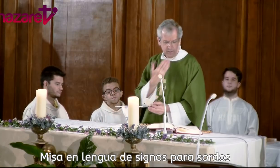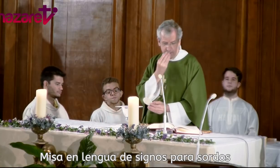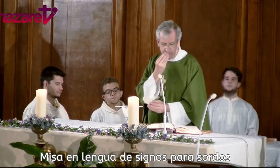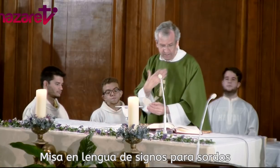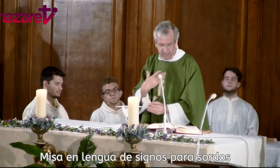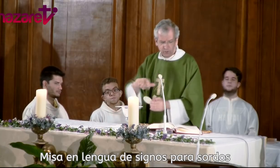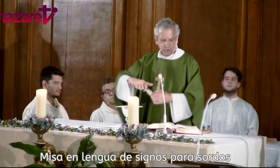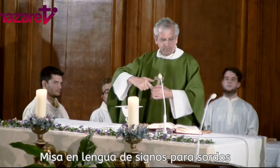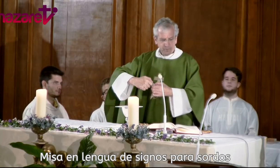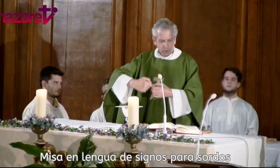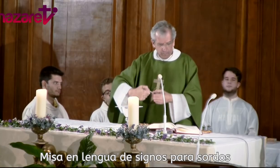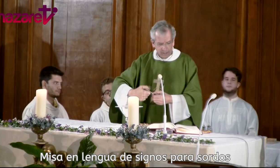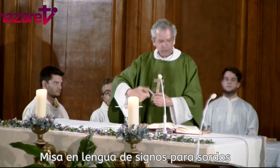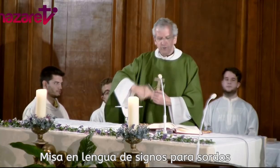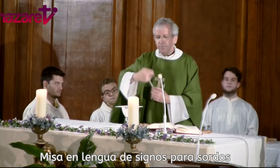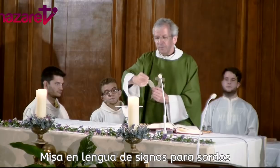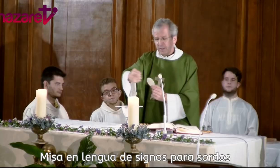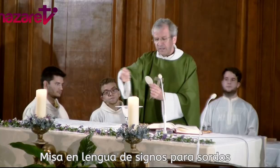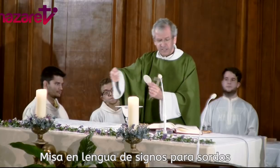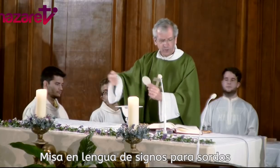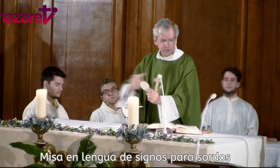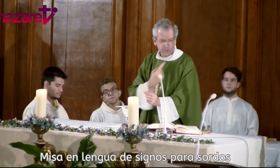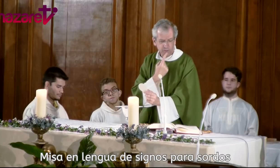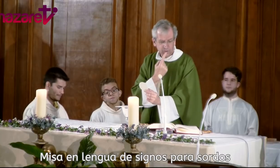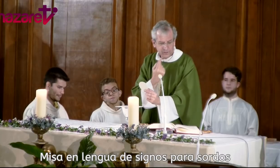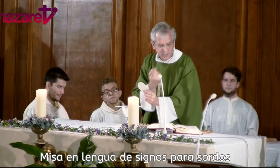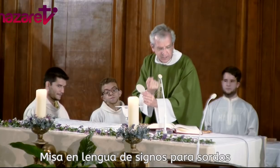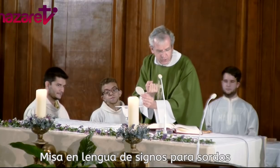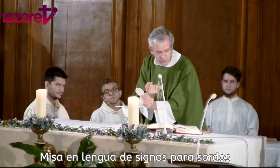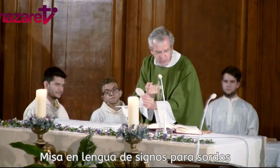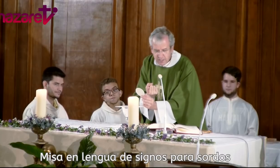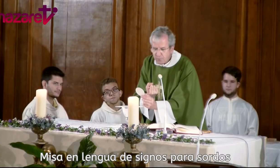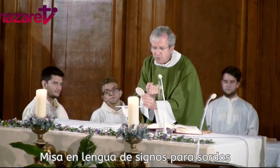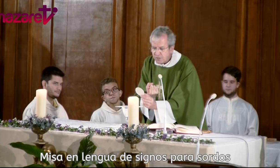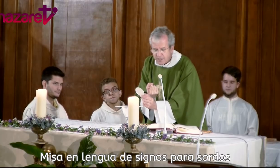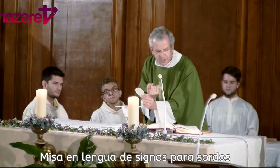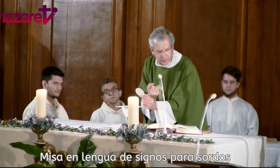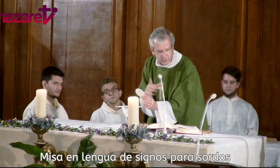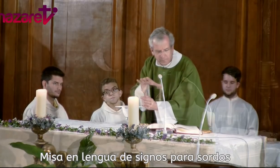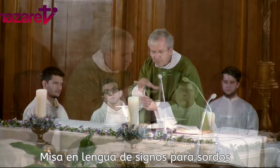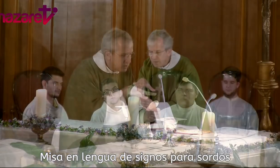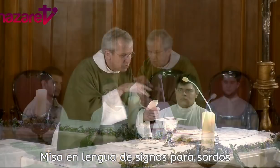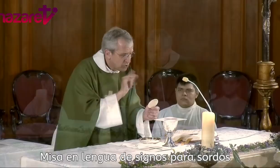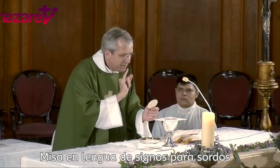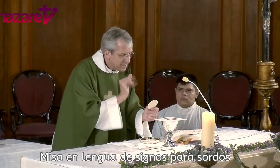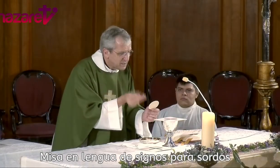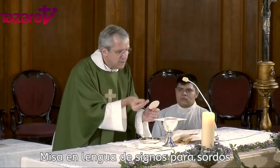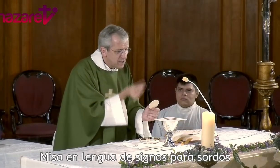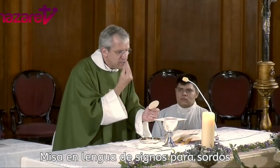te bendijo, lo partió y se lo dio a sus discípulos diciendo: Tomad y